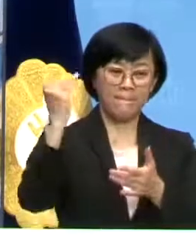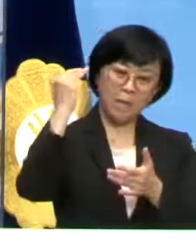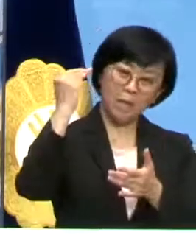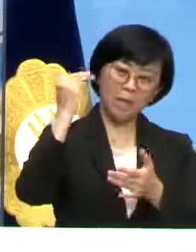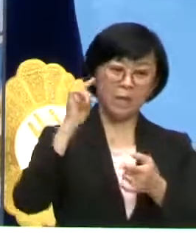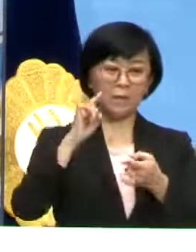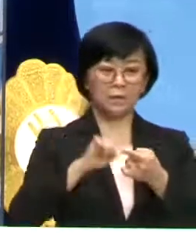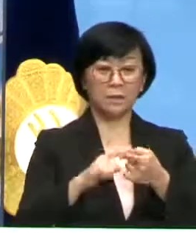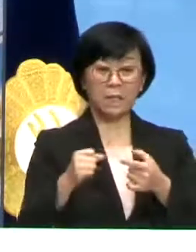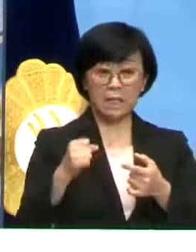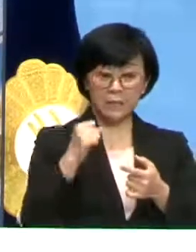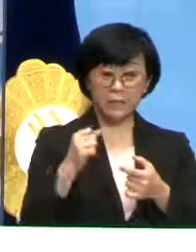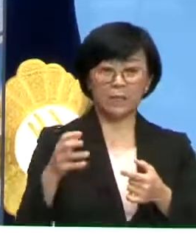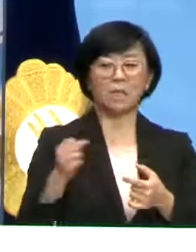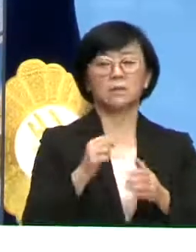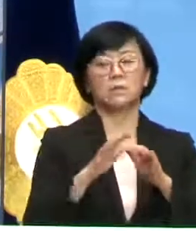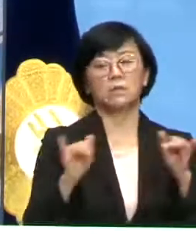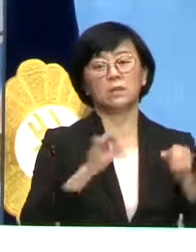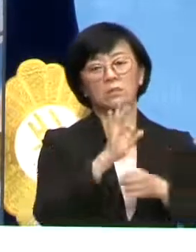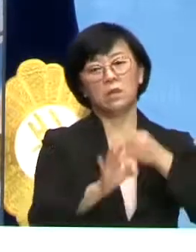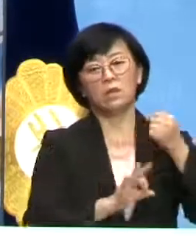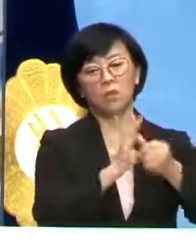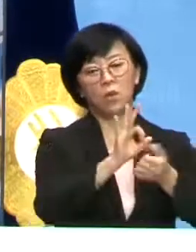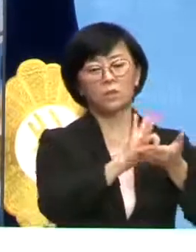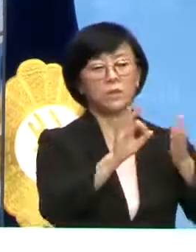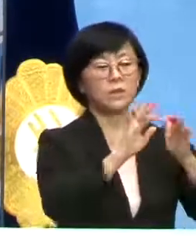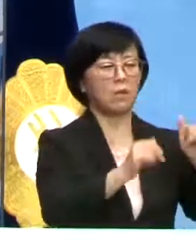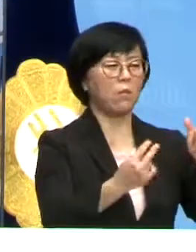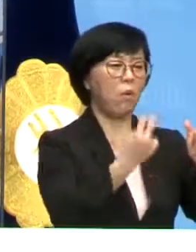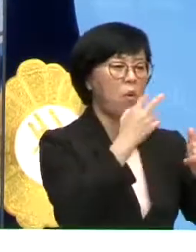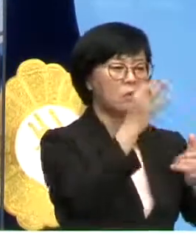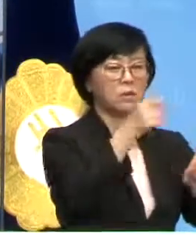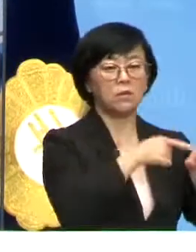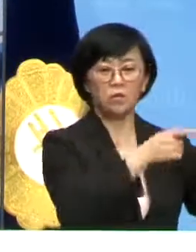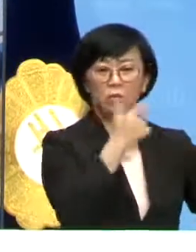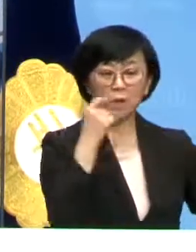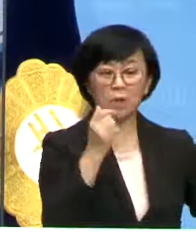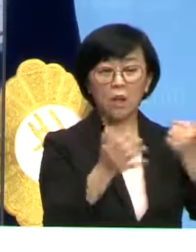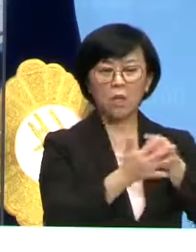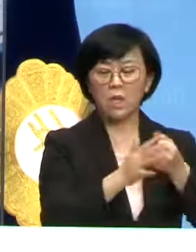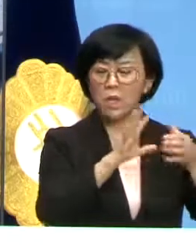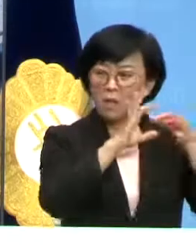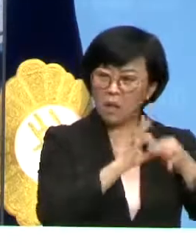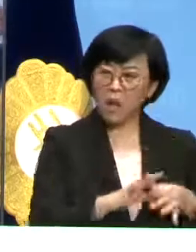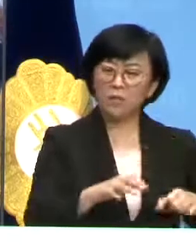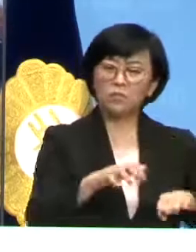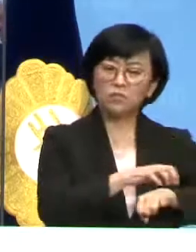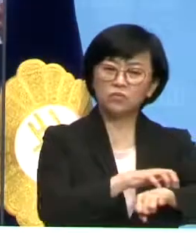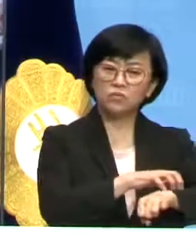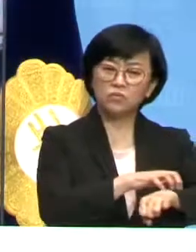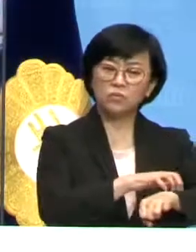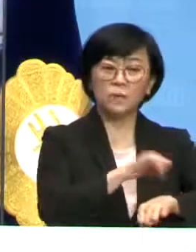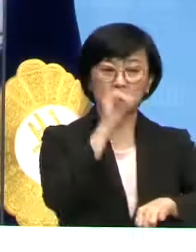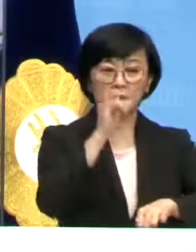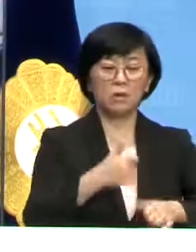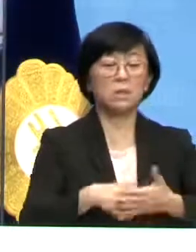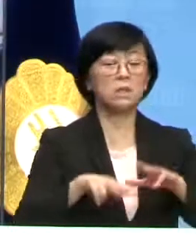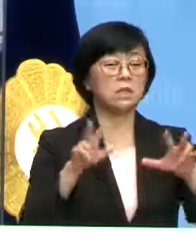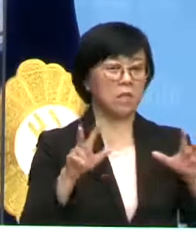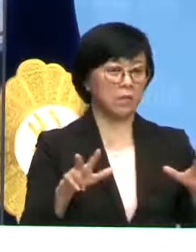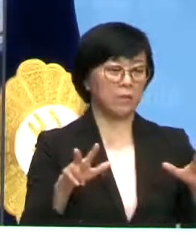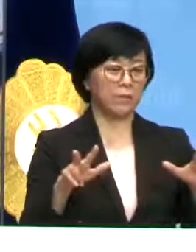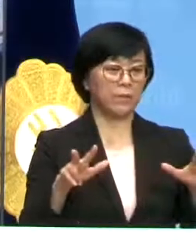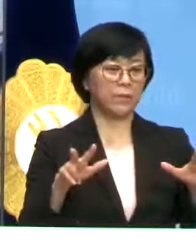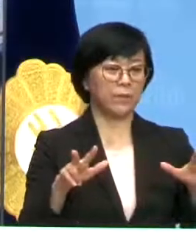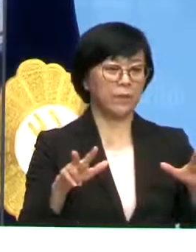그런 세력들 때문에 10년 동안 소비자들이 보험금도 청구하지 못하고 엄청난 불편을 겪고 있습니다 이제는